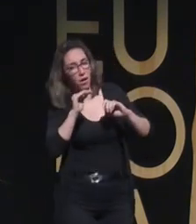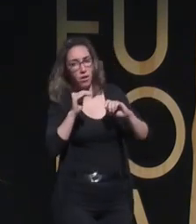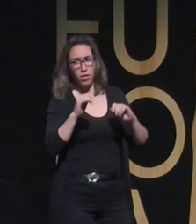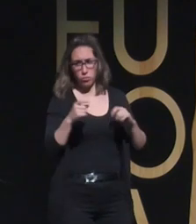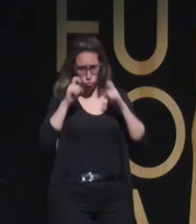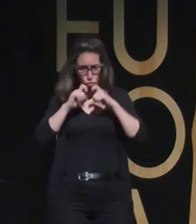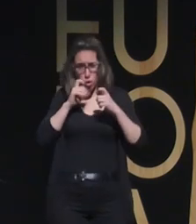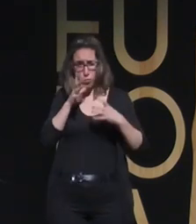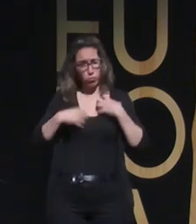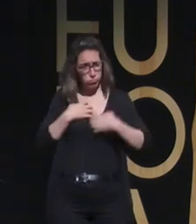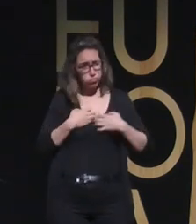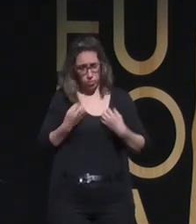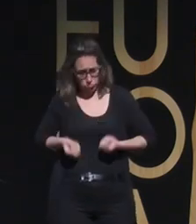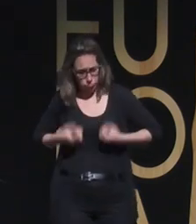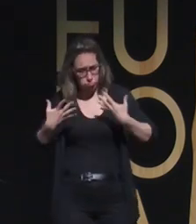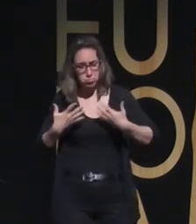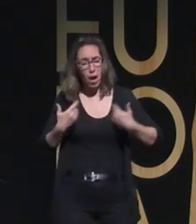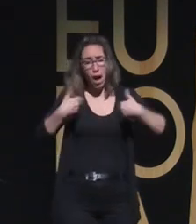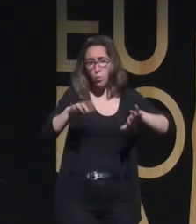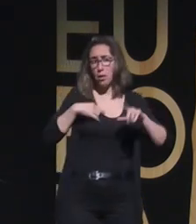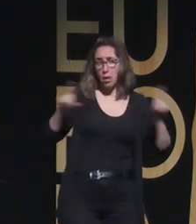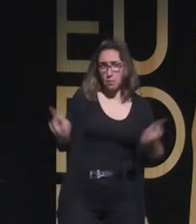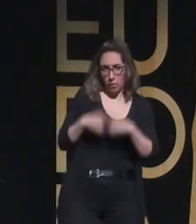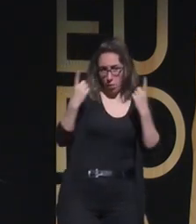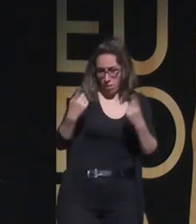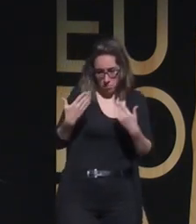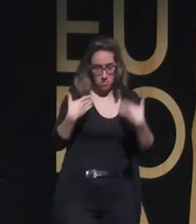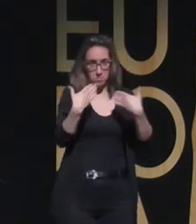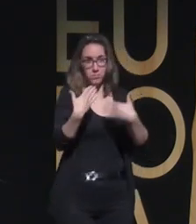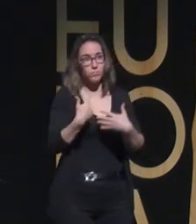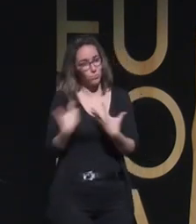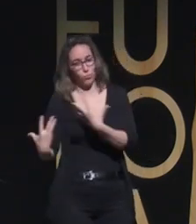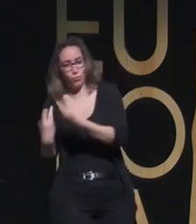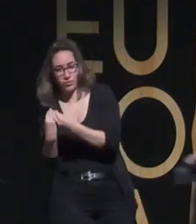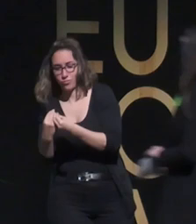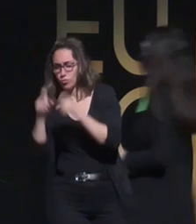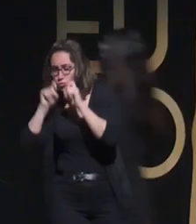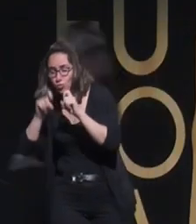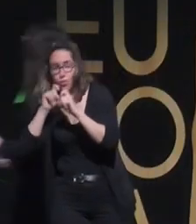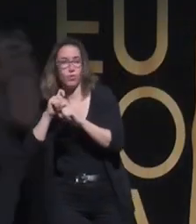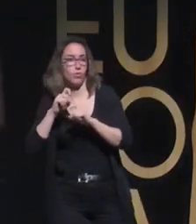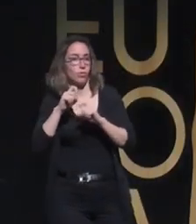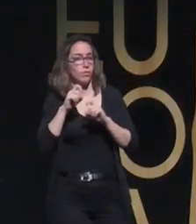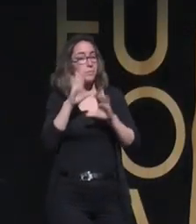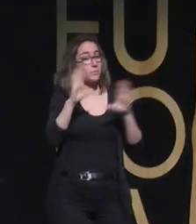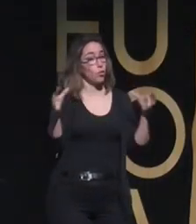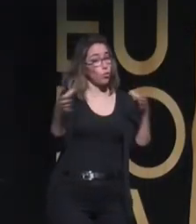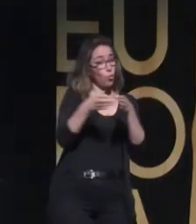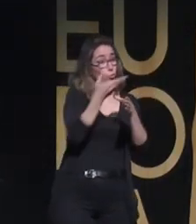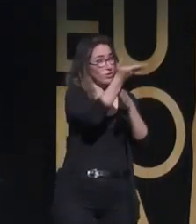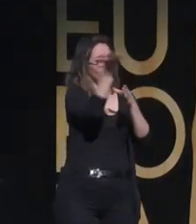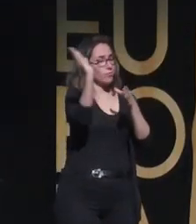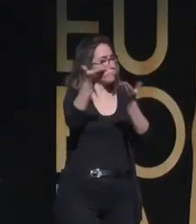pues déjalo que llore. Otra cosa es que te la sude y que te dé igual. No sé si me explico. No. Yo estoy contigo. Te tengo que acompañar, pero lo comunitario no ayuda. Lo